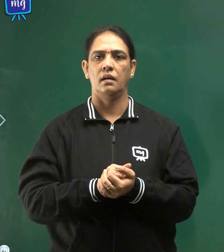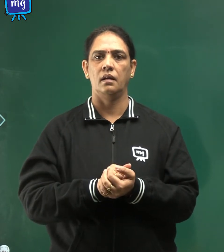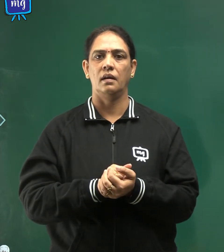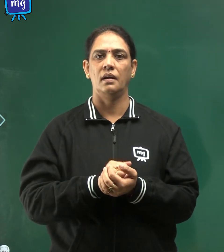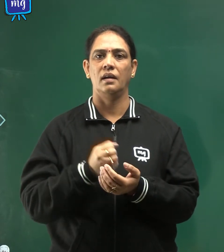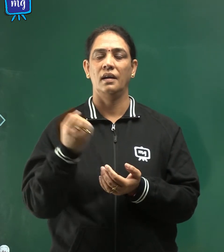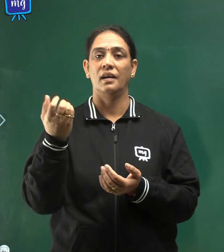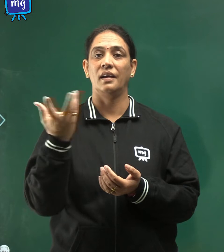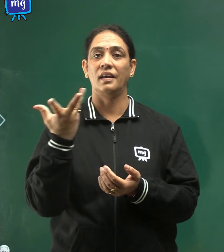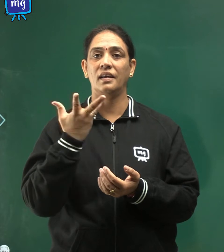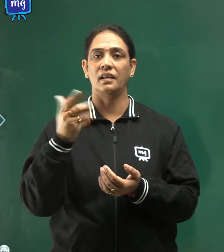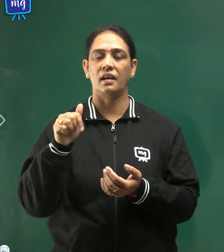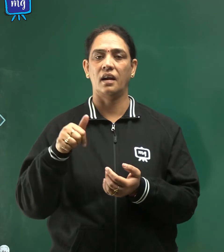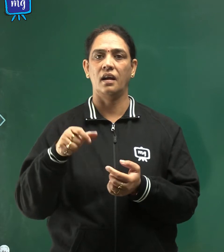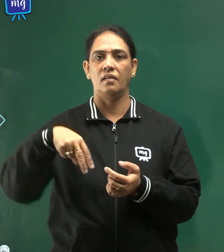है?